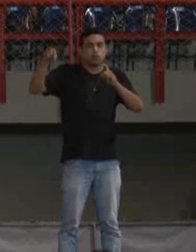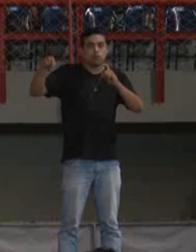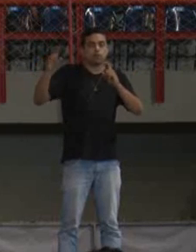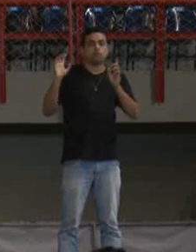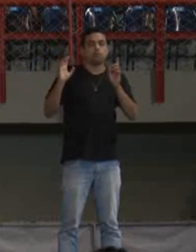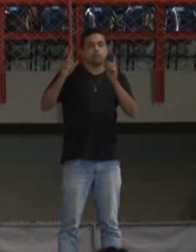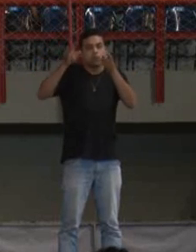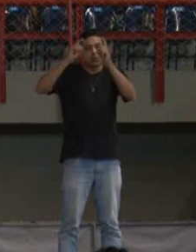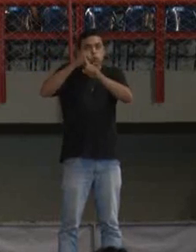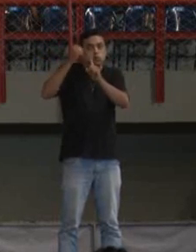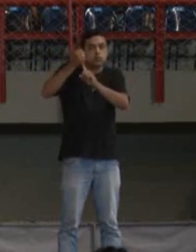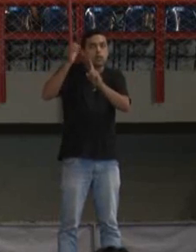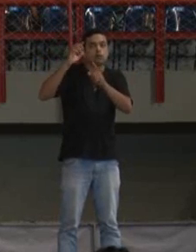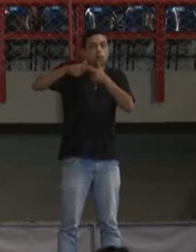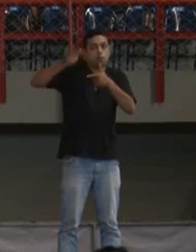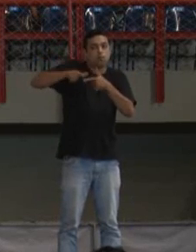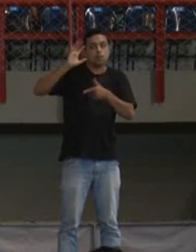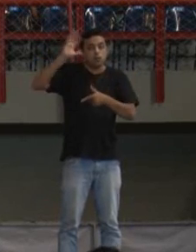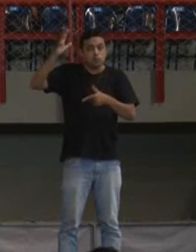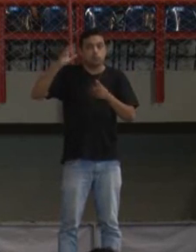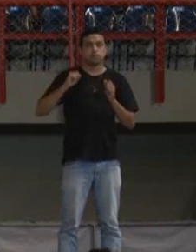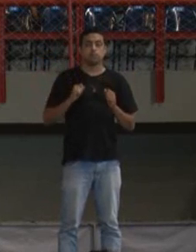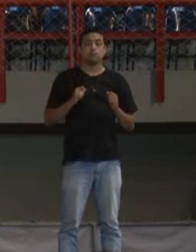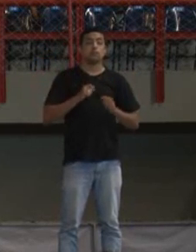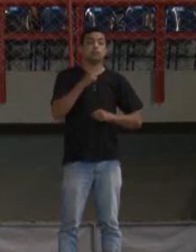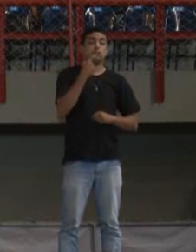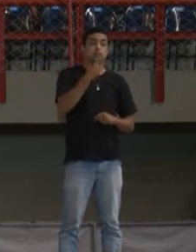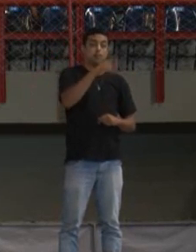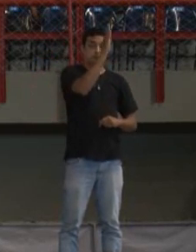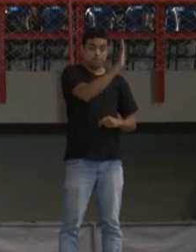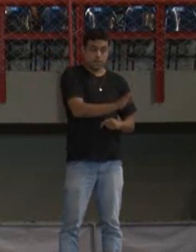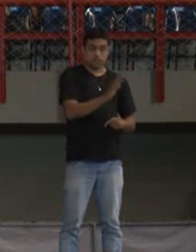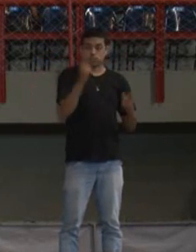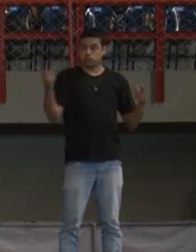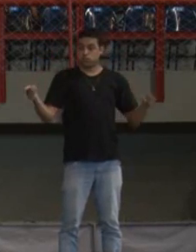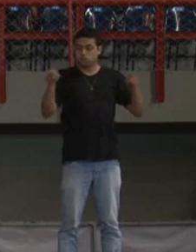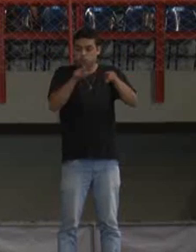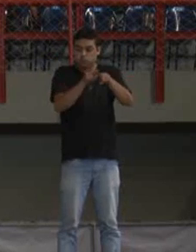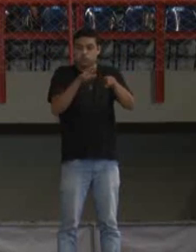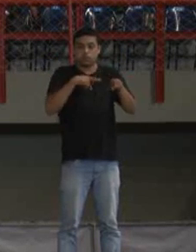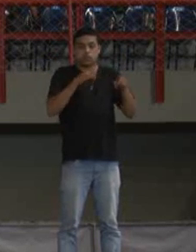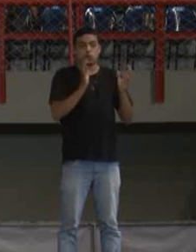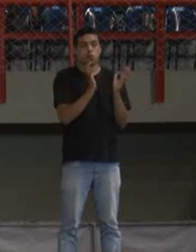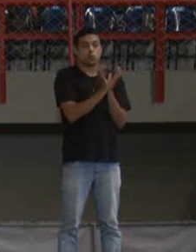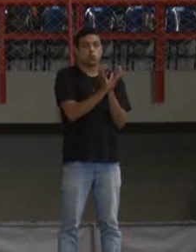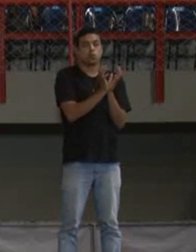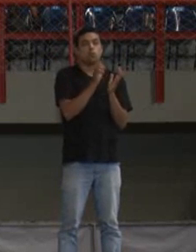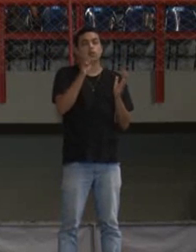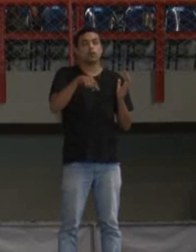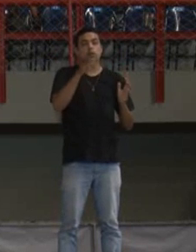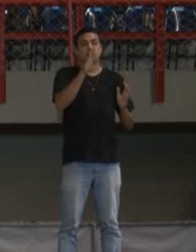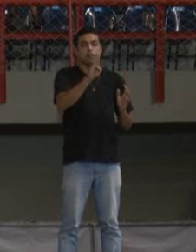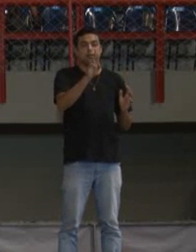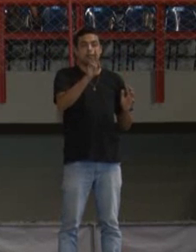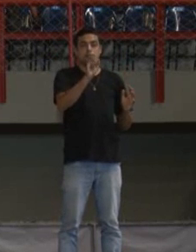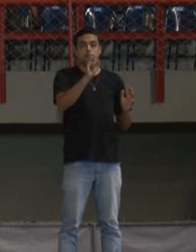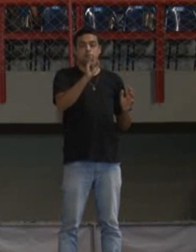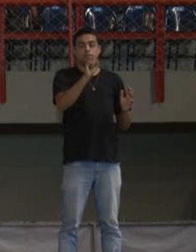muitas questões sociais para resolver. O Brasil faz parte com a China de um grupo, são os